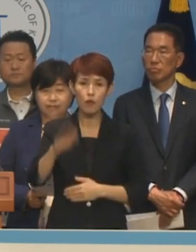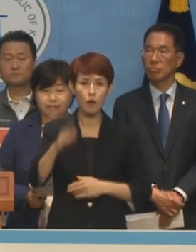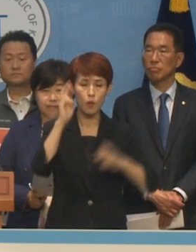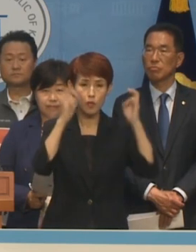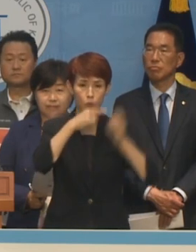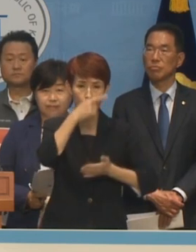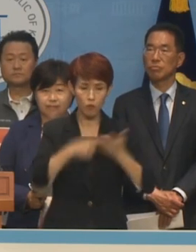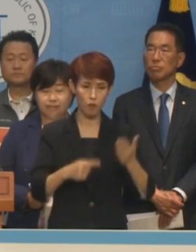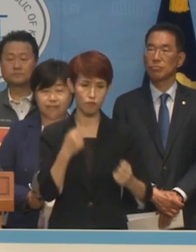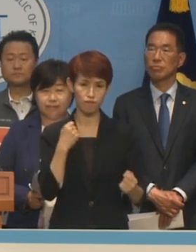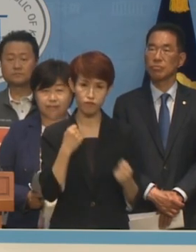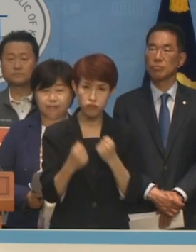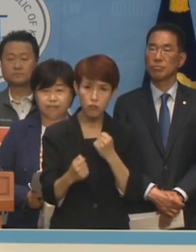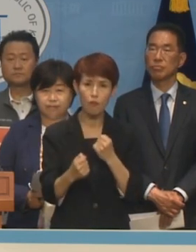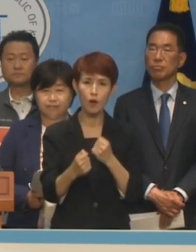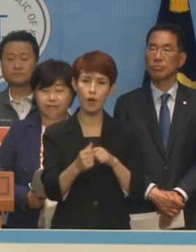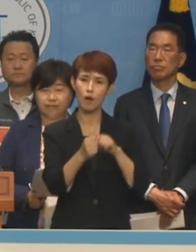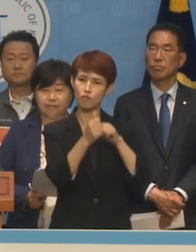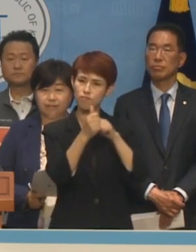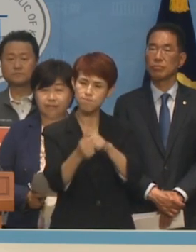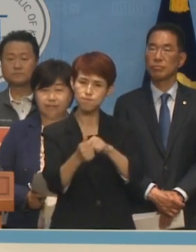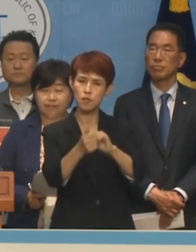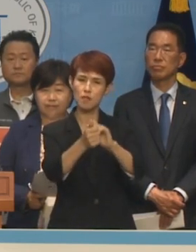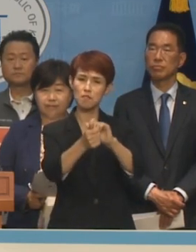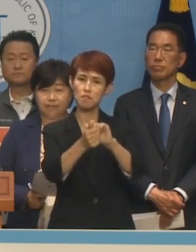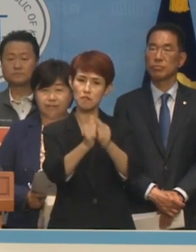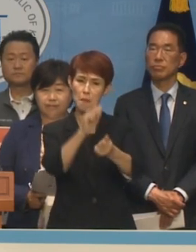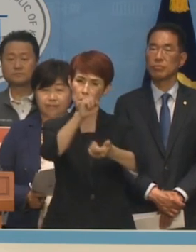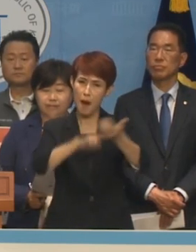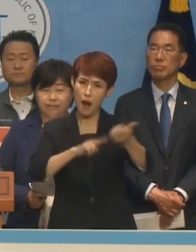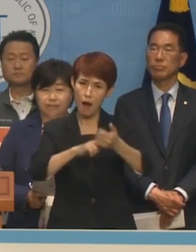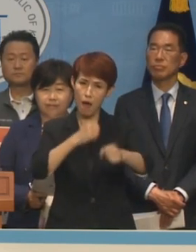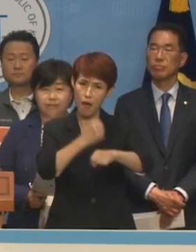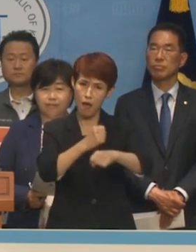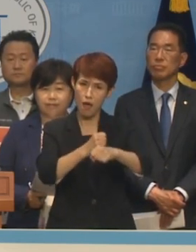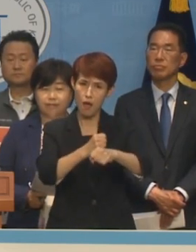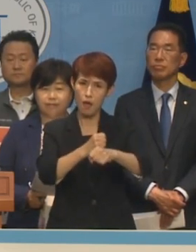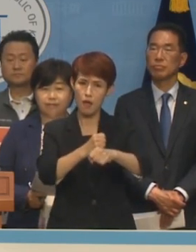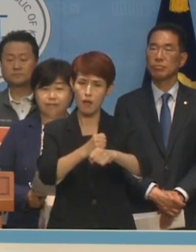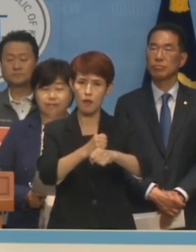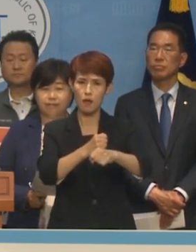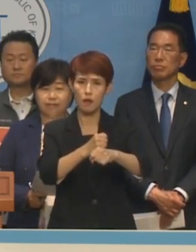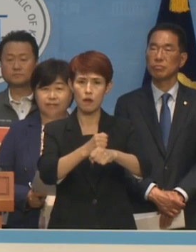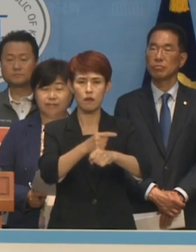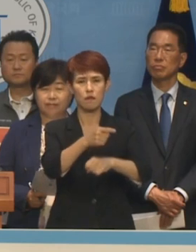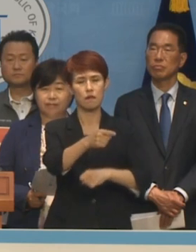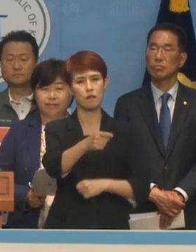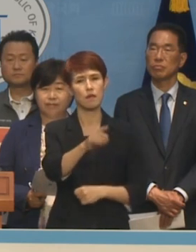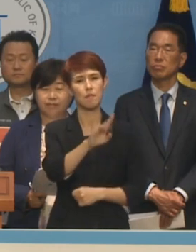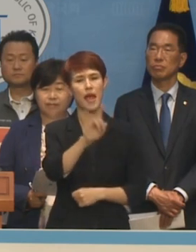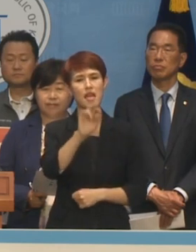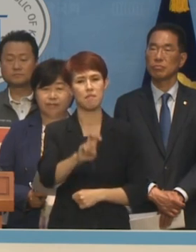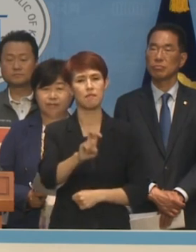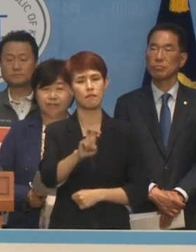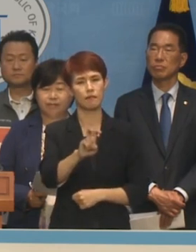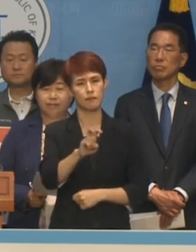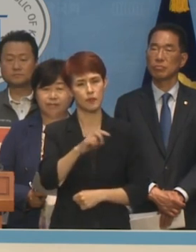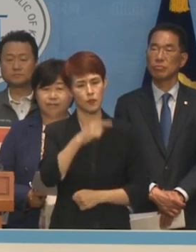손해를 감수하며 무리한 매각을 추진하는 경영진의 행위는 배임 행위에